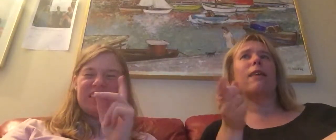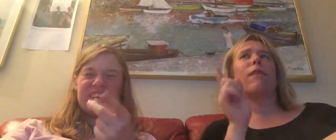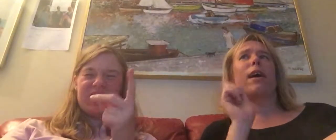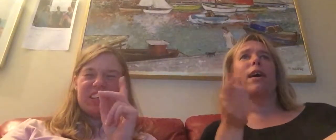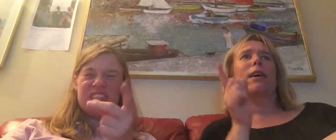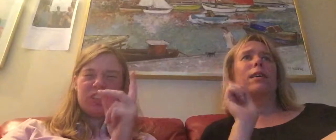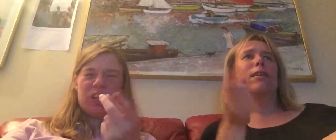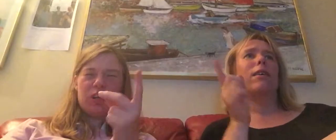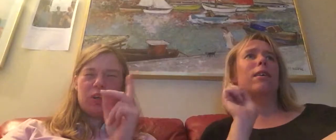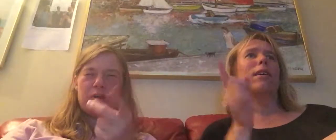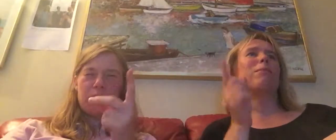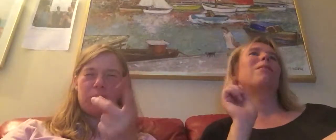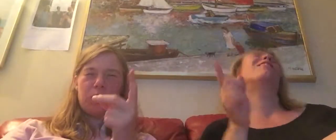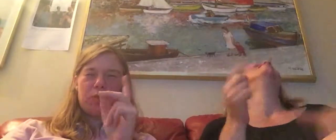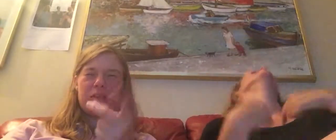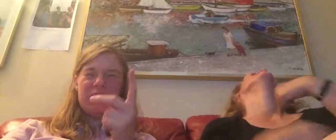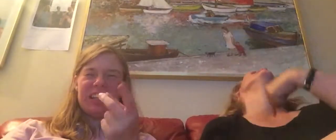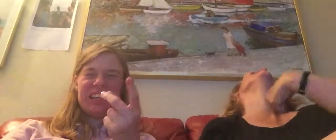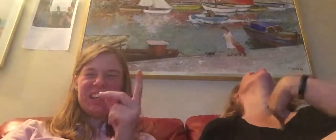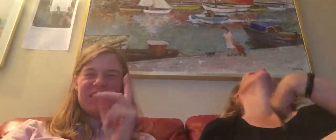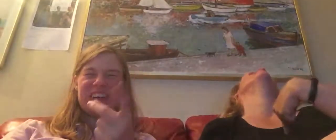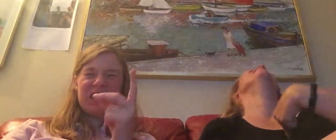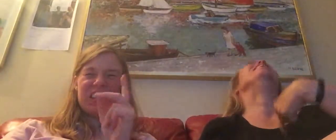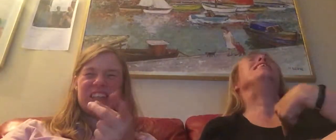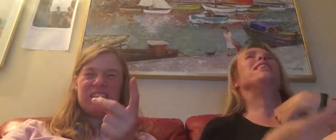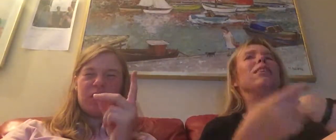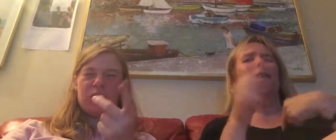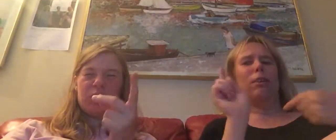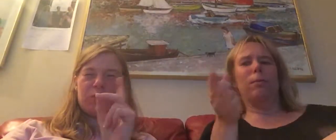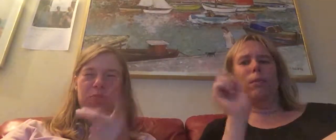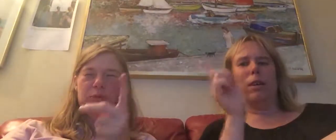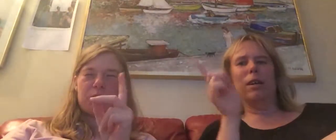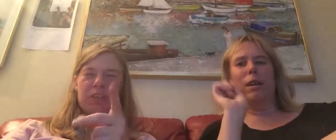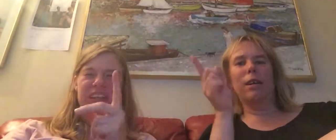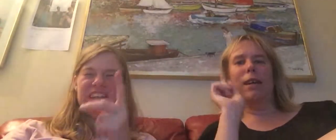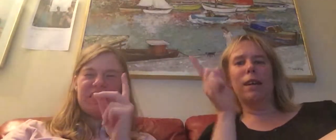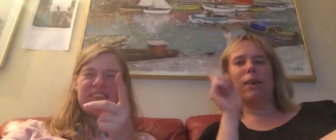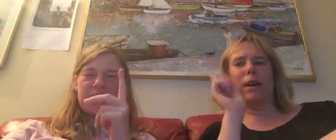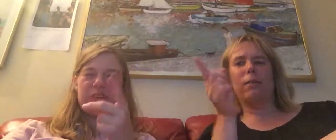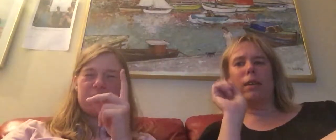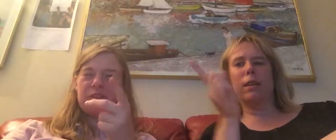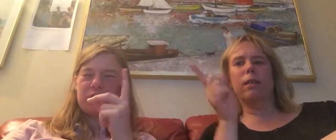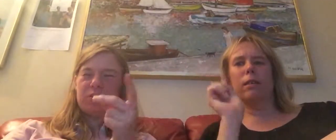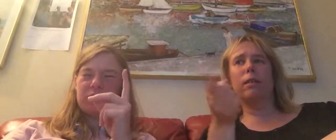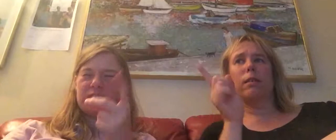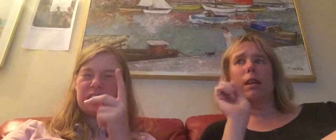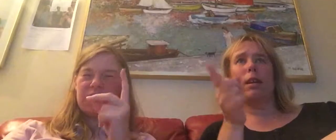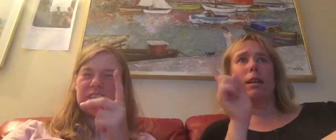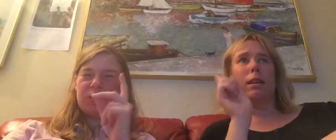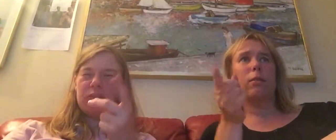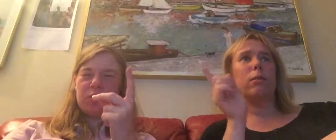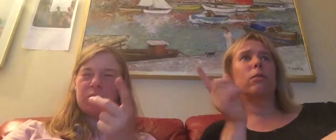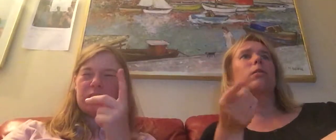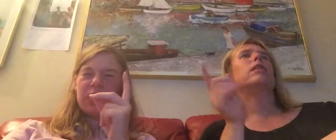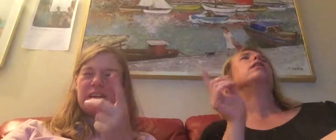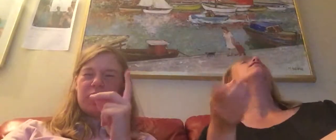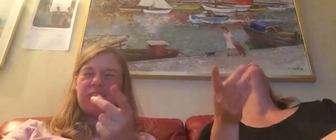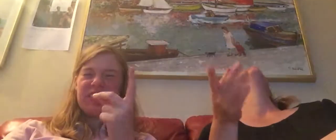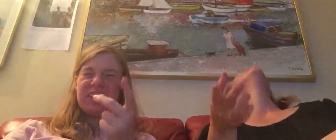leva, jag må leva, jag må leva ett hundrade år. Ja, vi